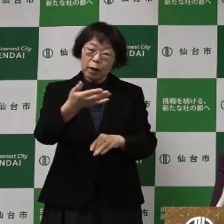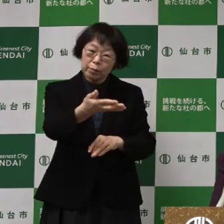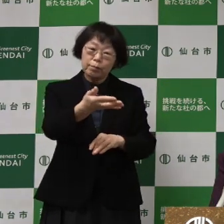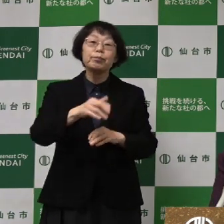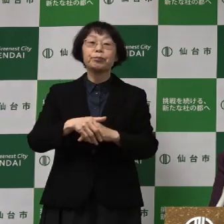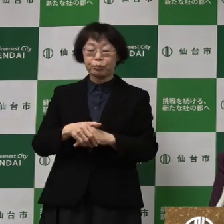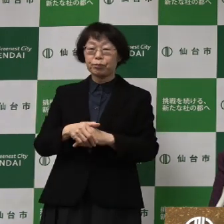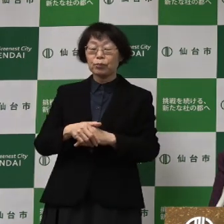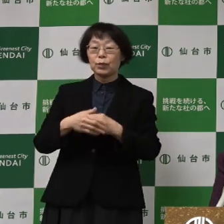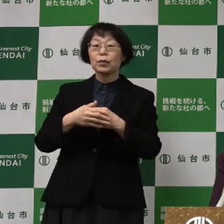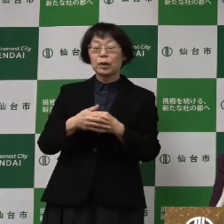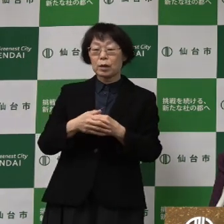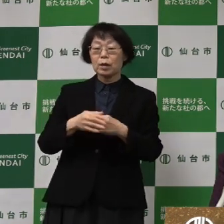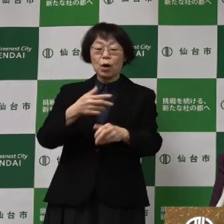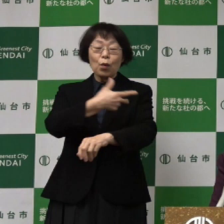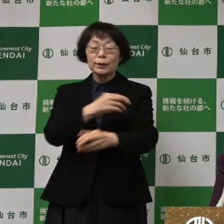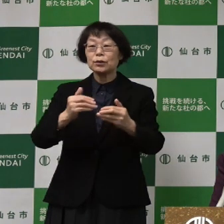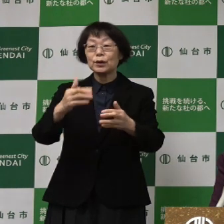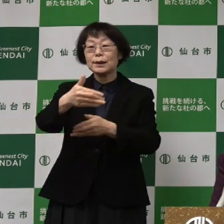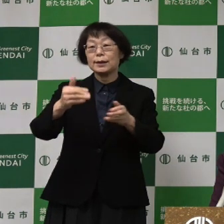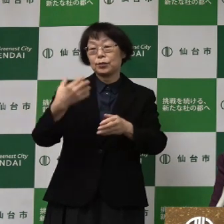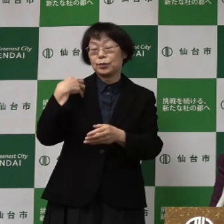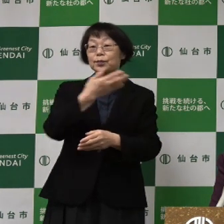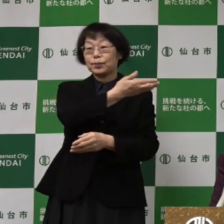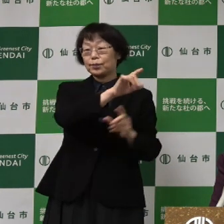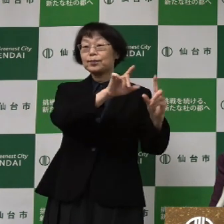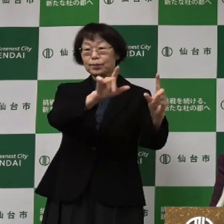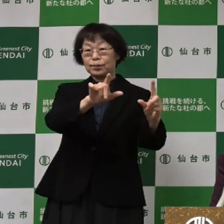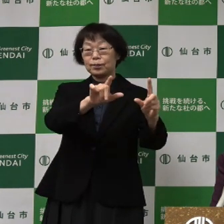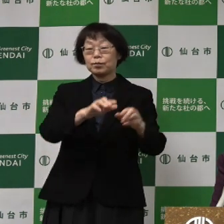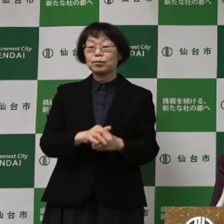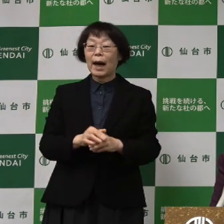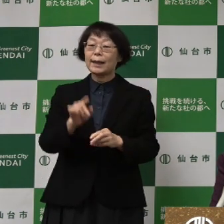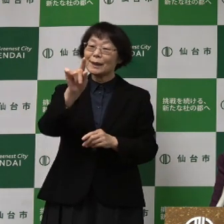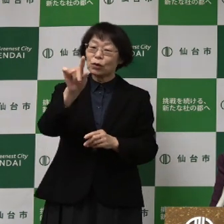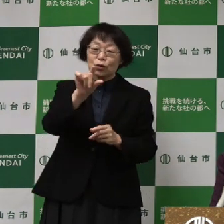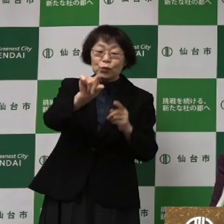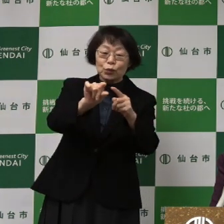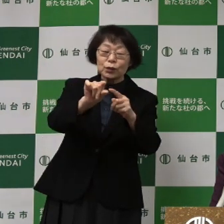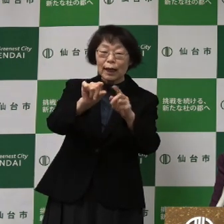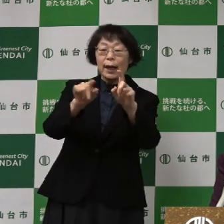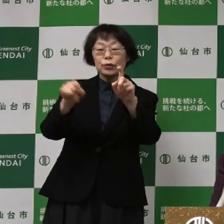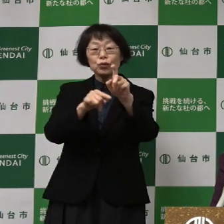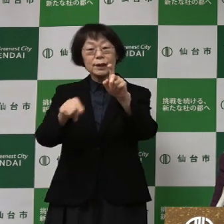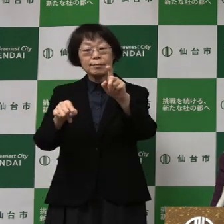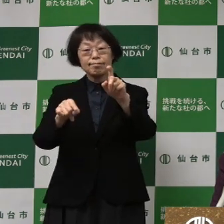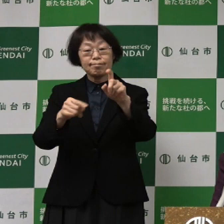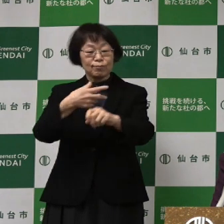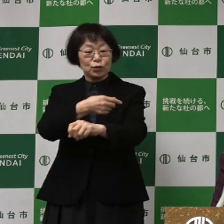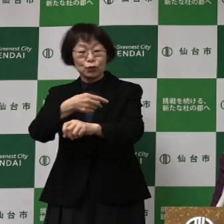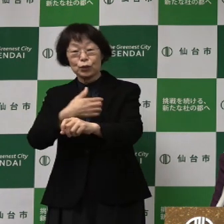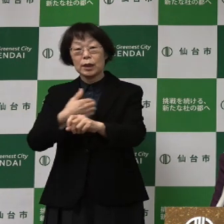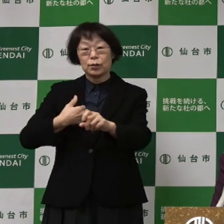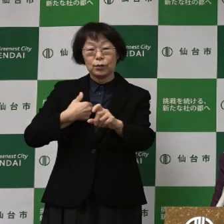はい、ワクチン接種推進して横野と申します。1瓶から10本ということなので、なかなかこうそこら辺で容器を詰め